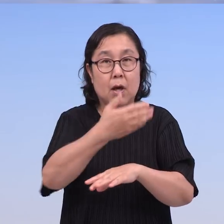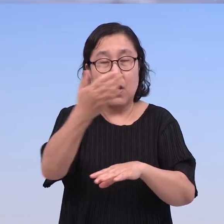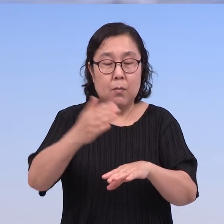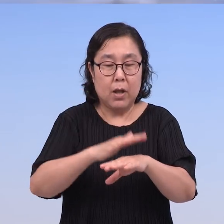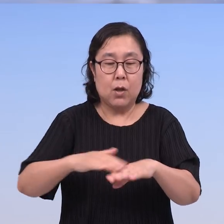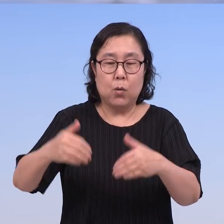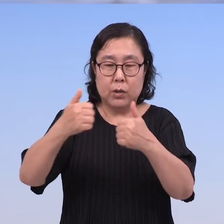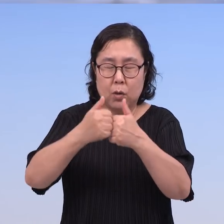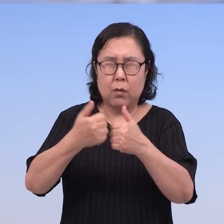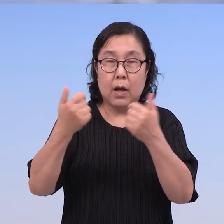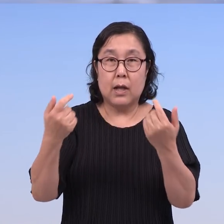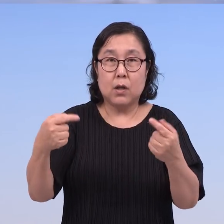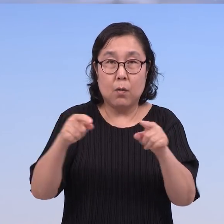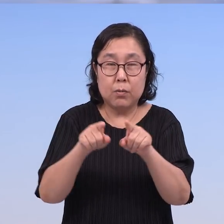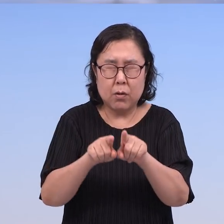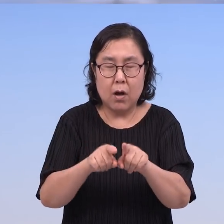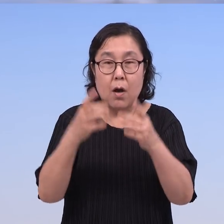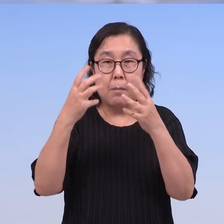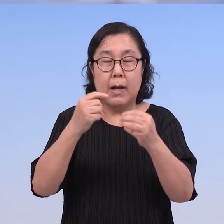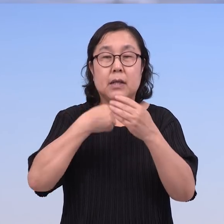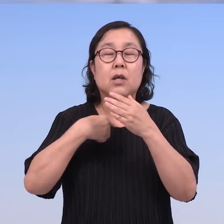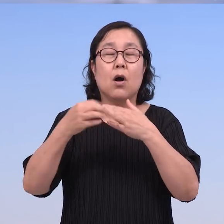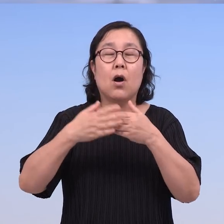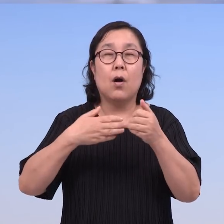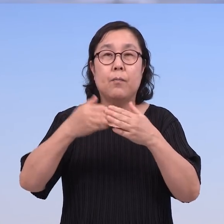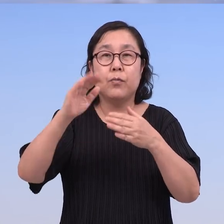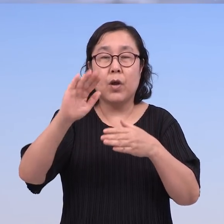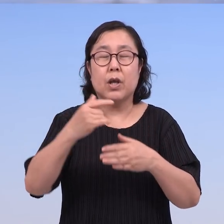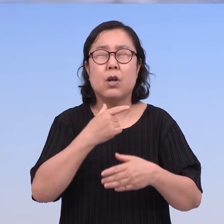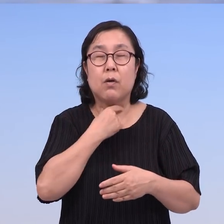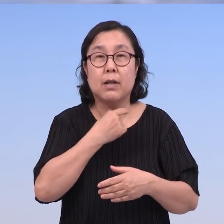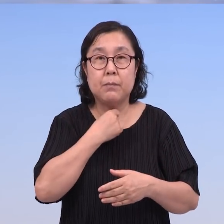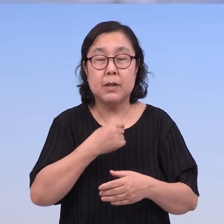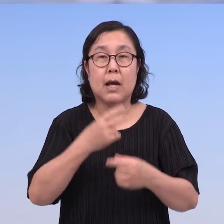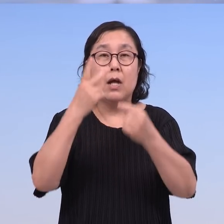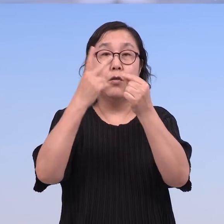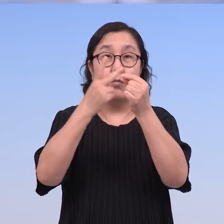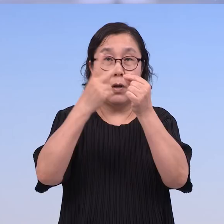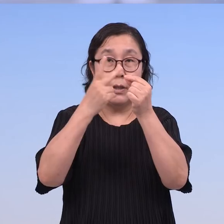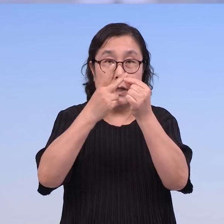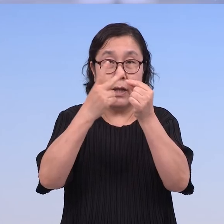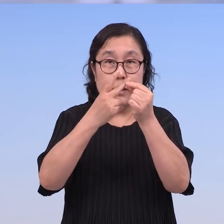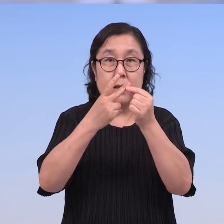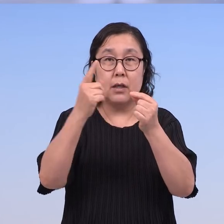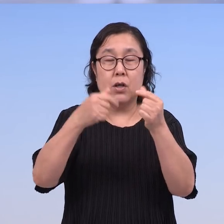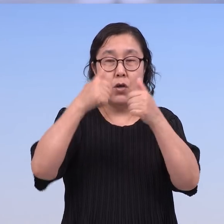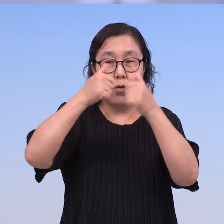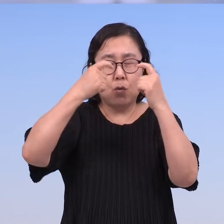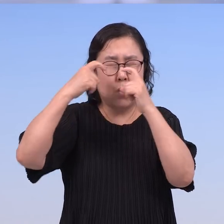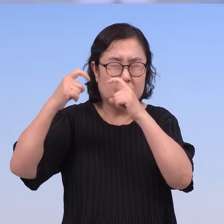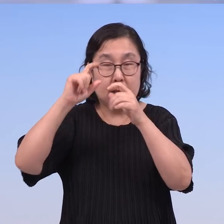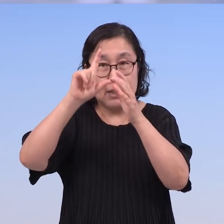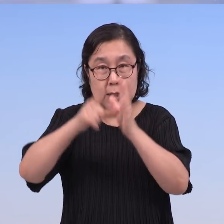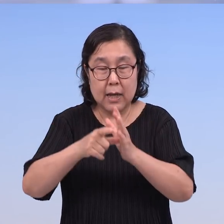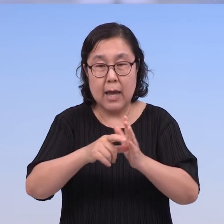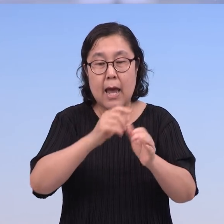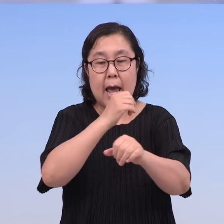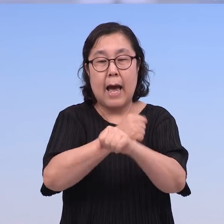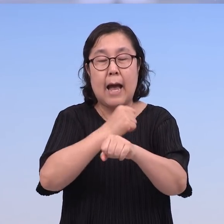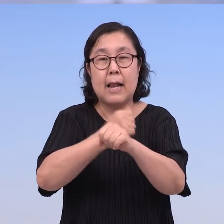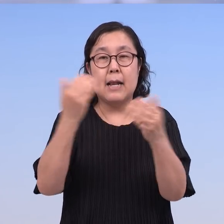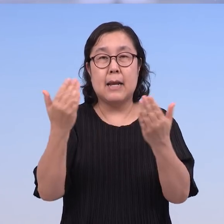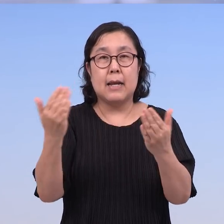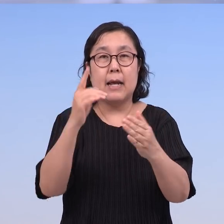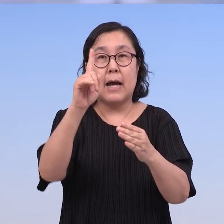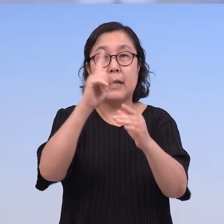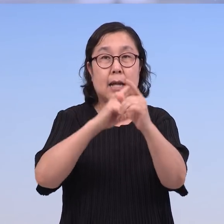더불어 많이 경험되어지는 은혜가 있기를 바랍니다. 그런가 하면 두 번째로 이 유혹의 시대에 우리가